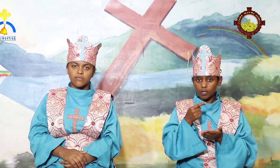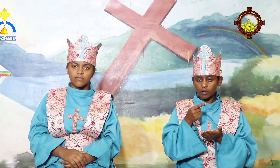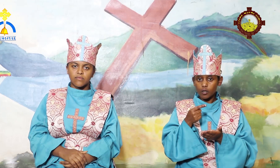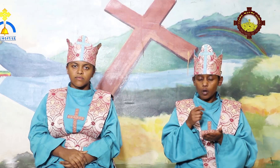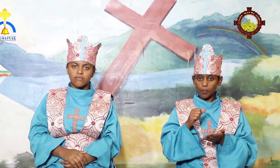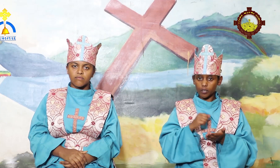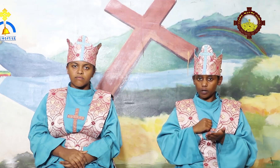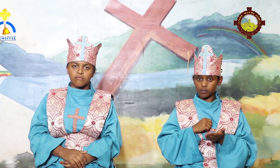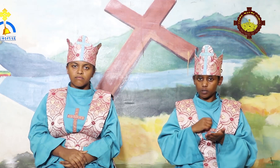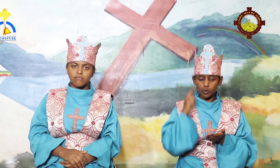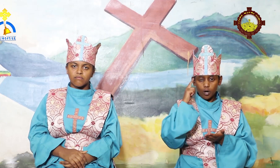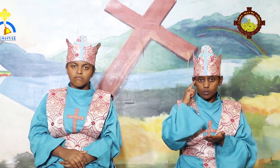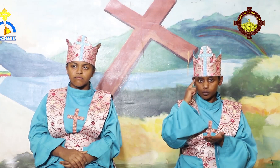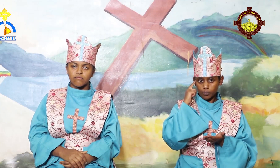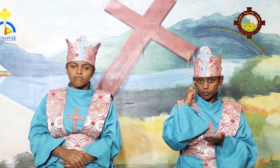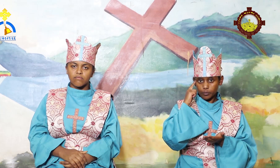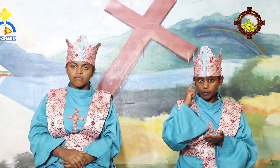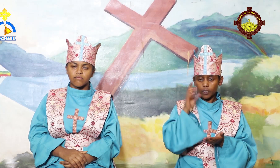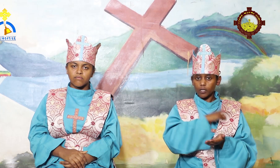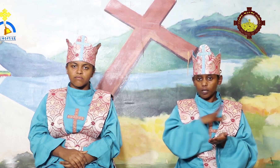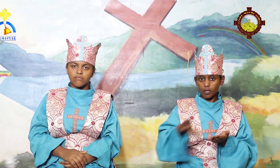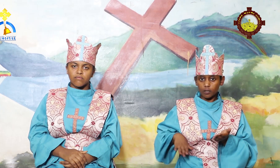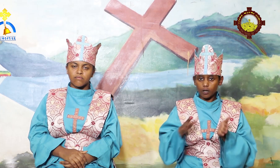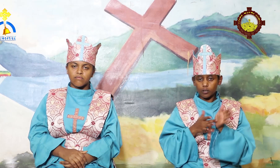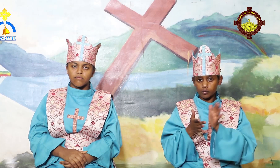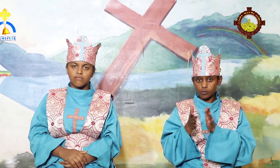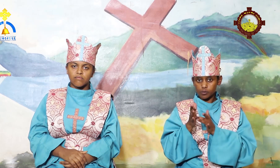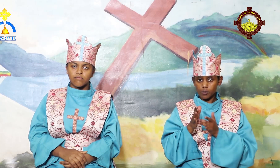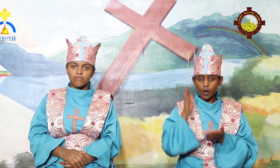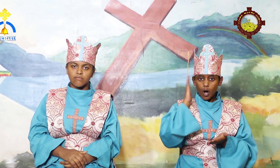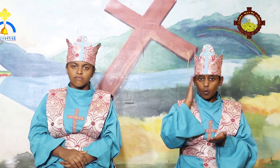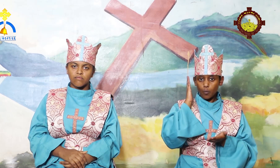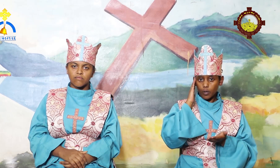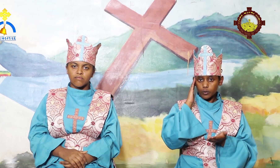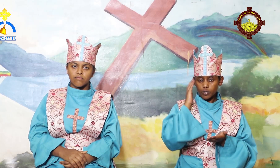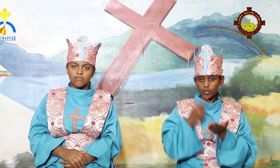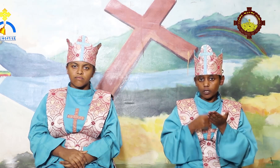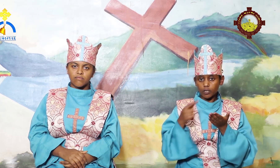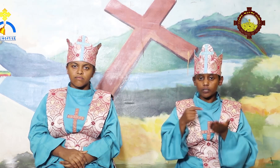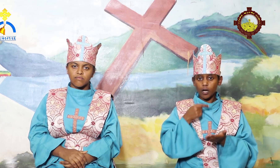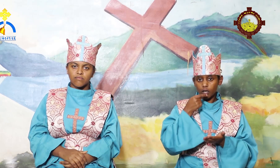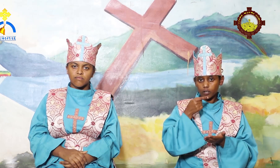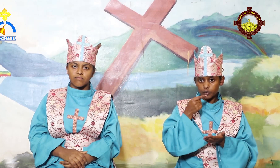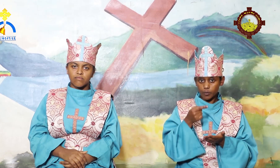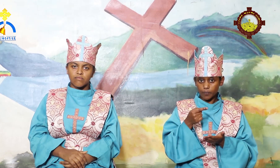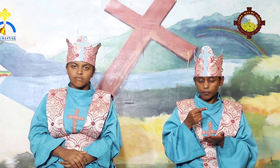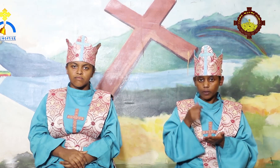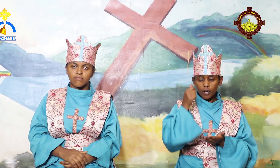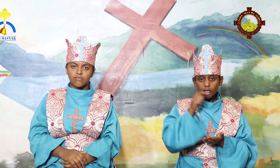እንዲህ ይለናል ብለው በየራሳቸው አሰቡ። ጌታ ኢየሱስም አውቆባቸው እንዲህ